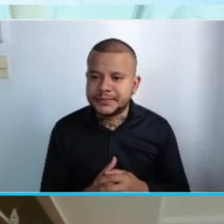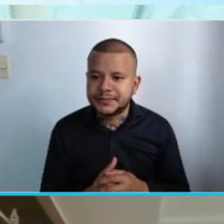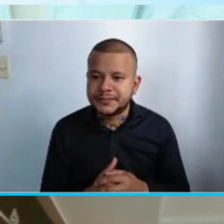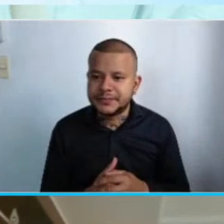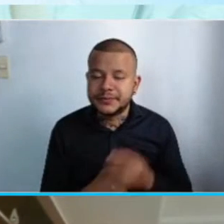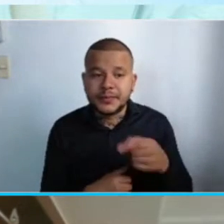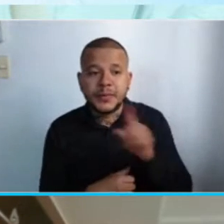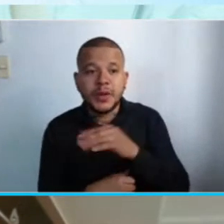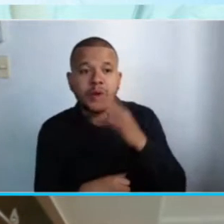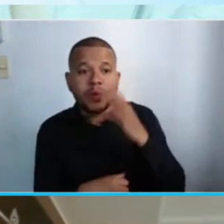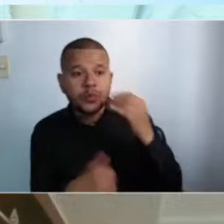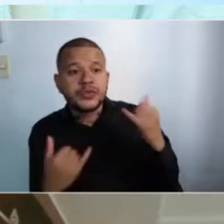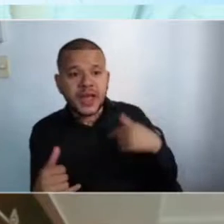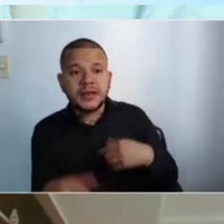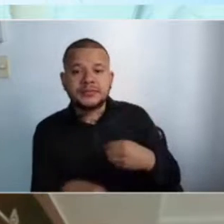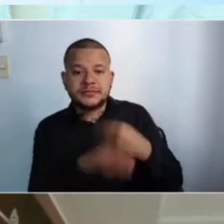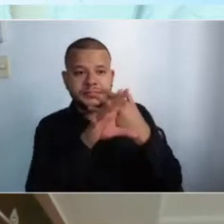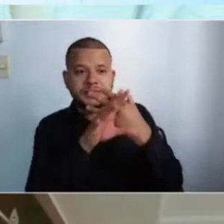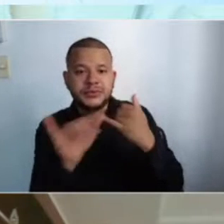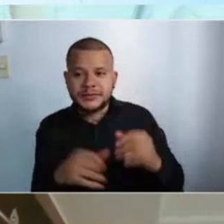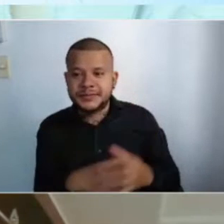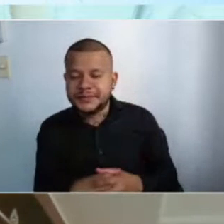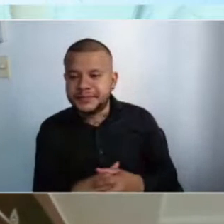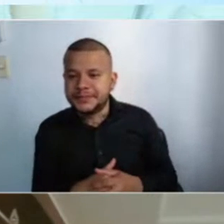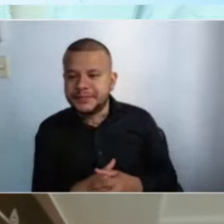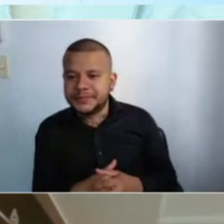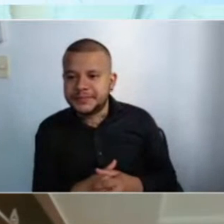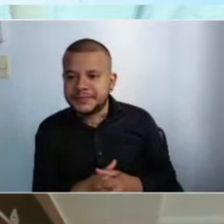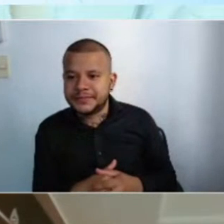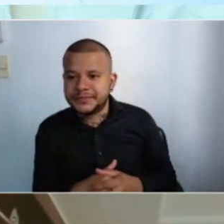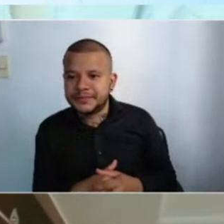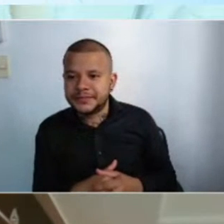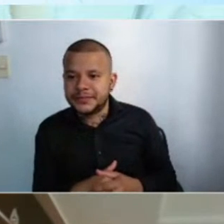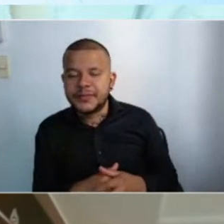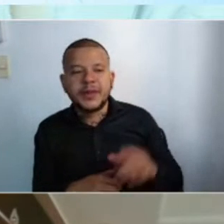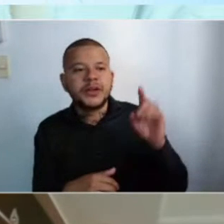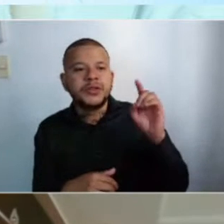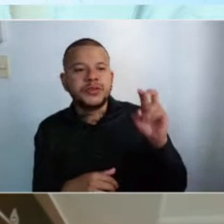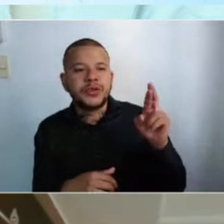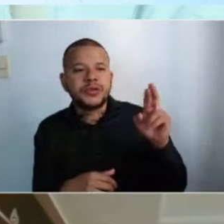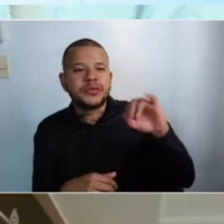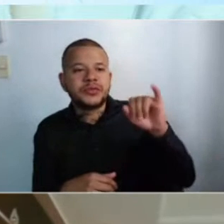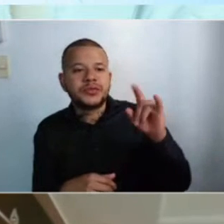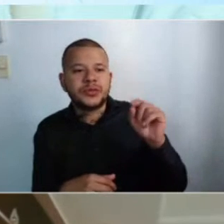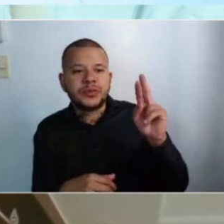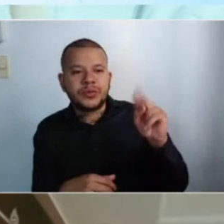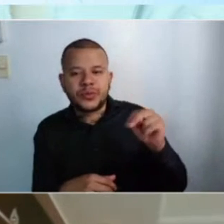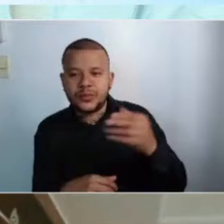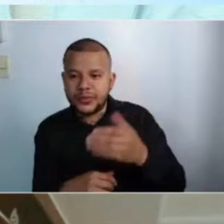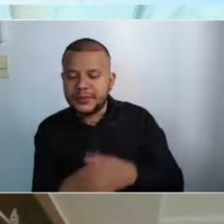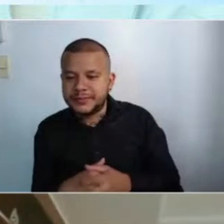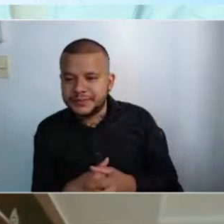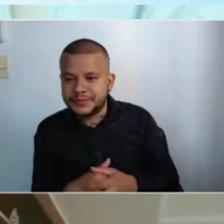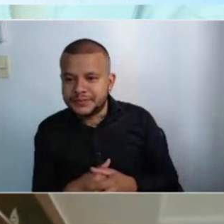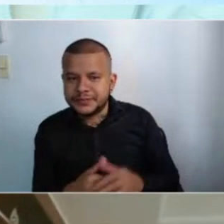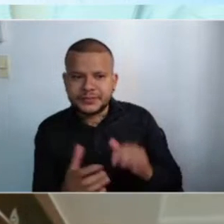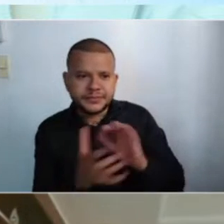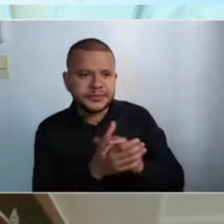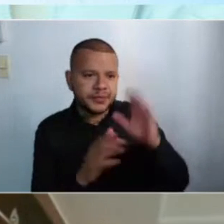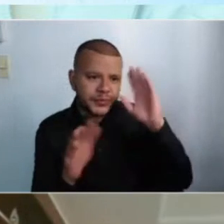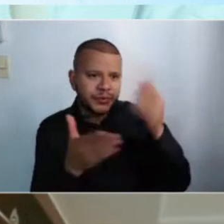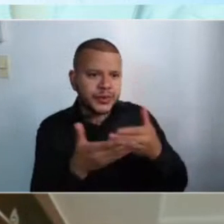ya estoy conectado. Juan Gonzalo. Hola, Juan Gonzalo. Fantástico. ¿Qué tal, Ricardo? ¿Cómo está? ¿Cómo